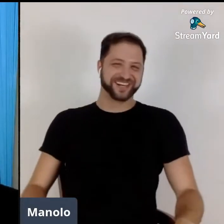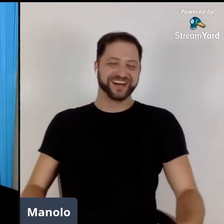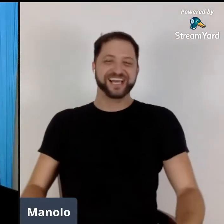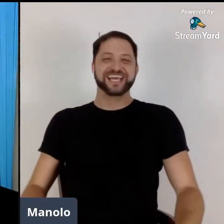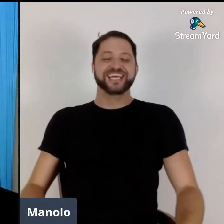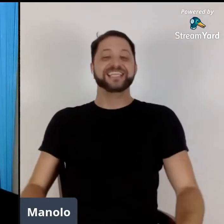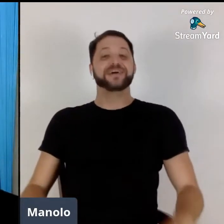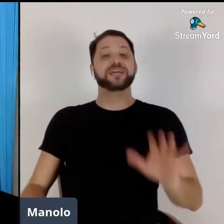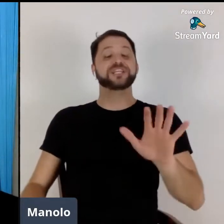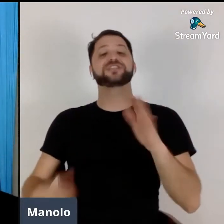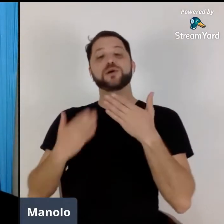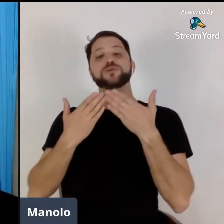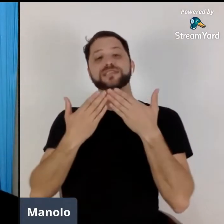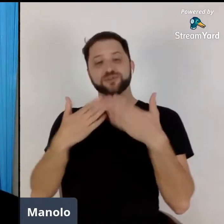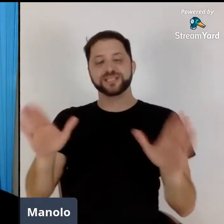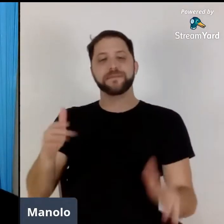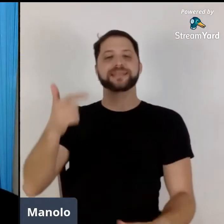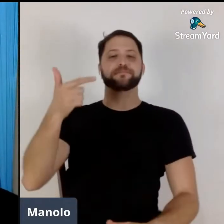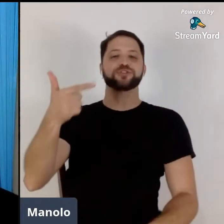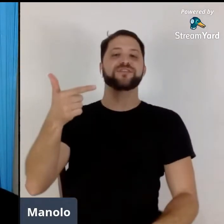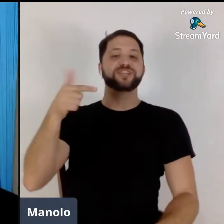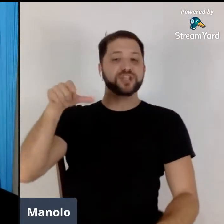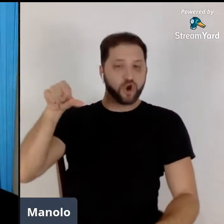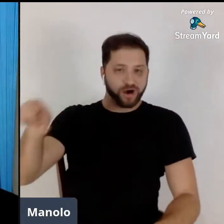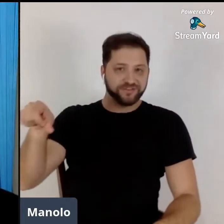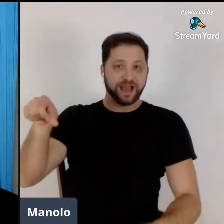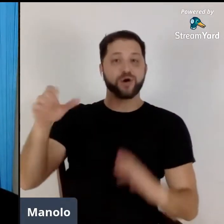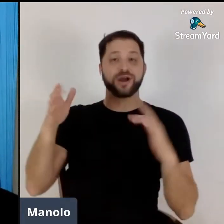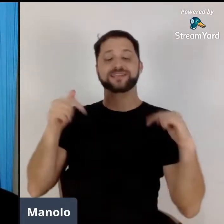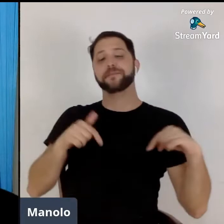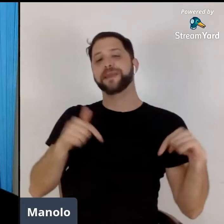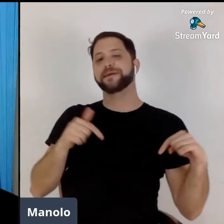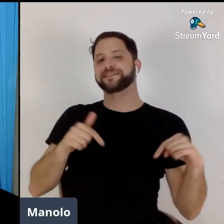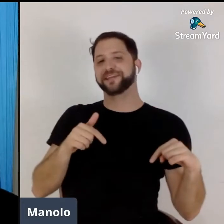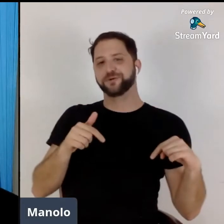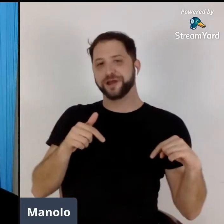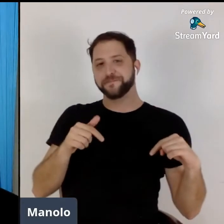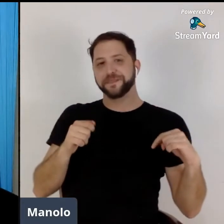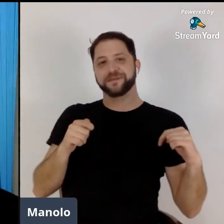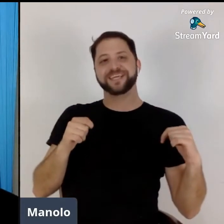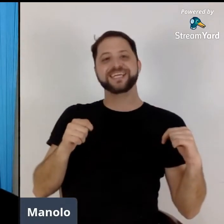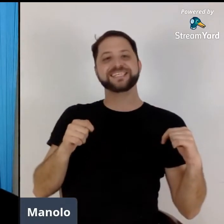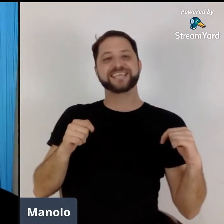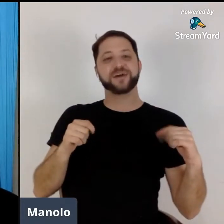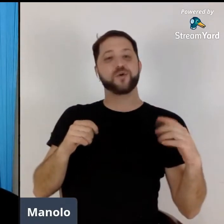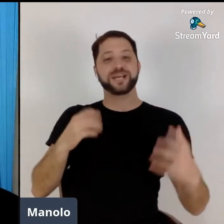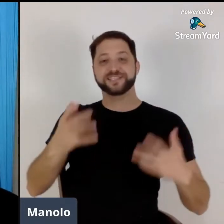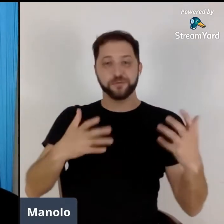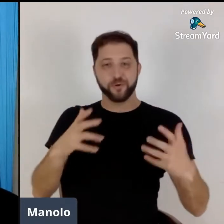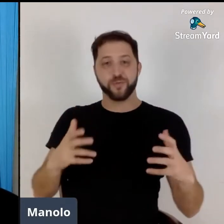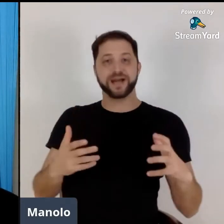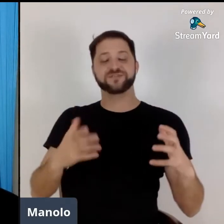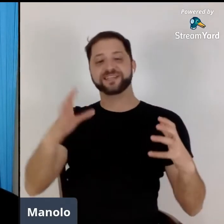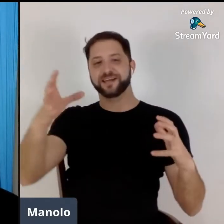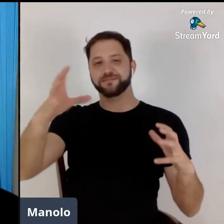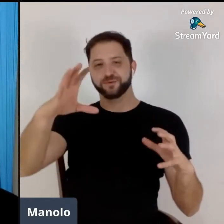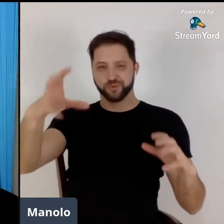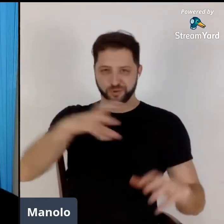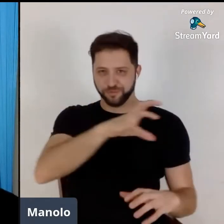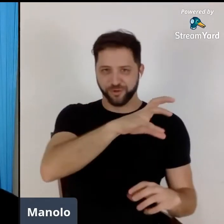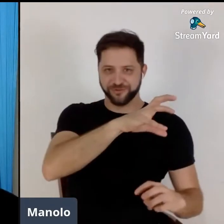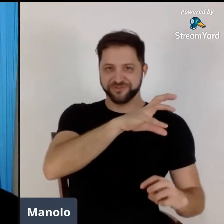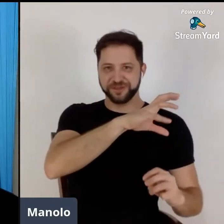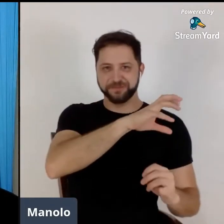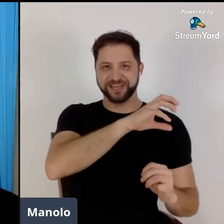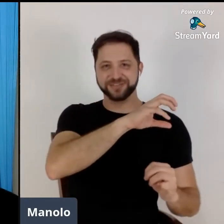Imagina, tranquilo. Então, a gente está com inscrições abertas para o dia 29. Agora tem a pré-matrícula. Para quem quiser conhecer um pouco mais, vai entrar